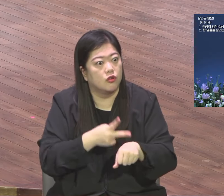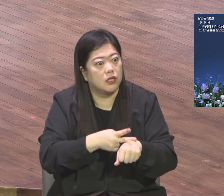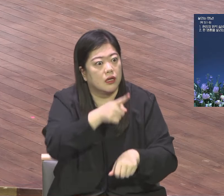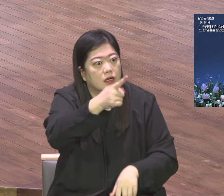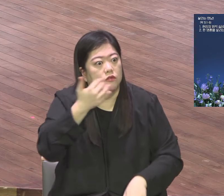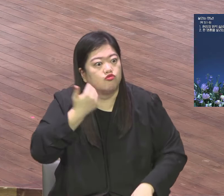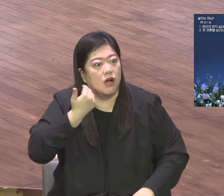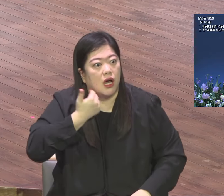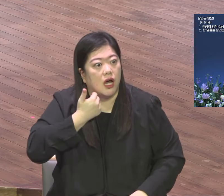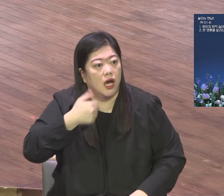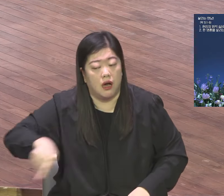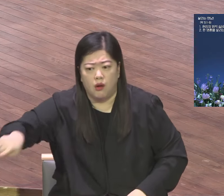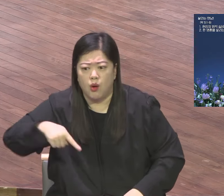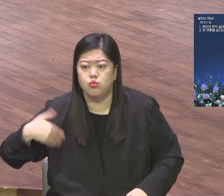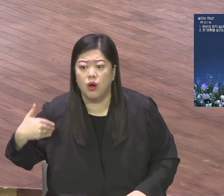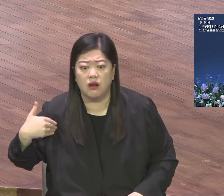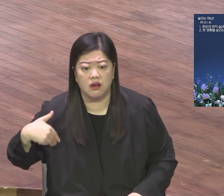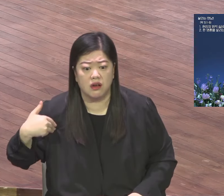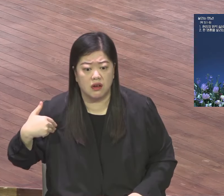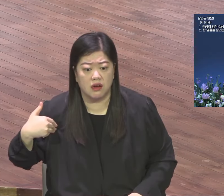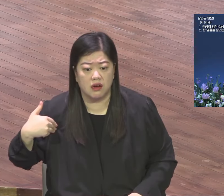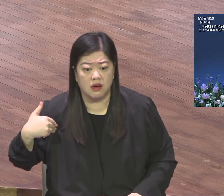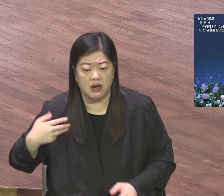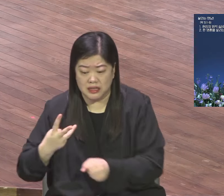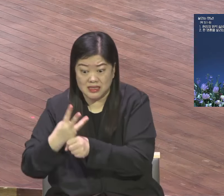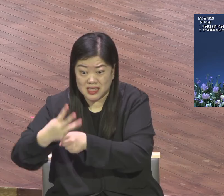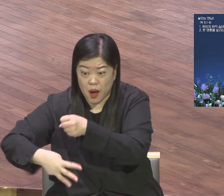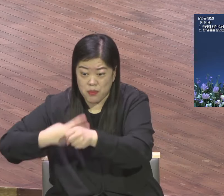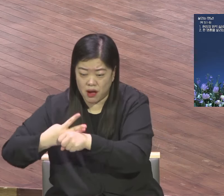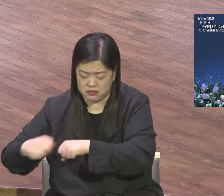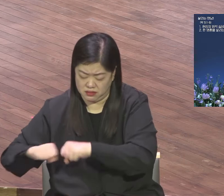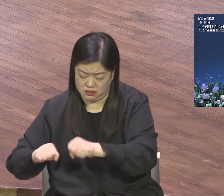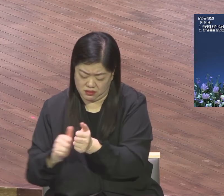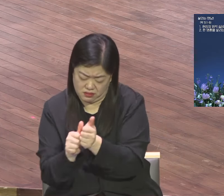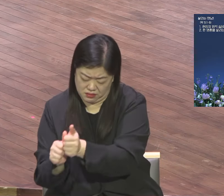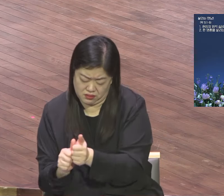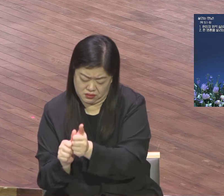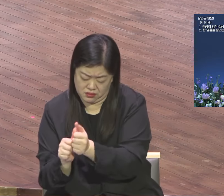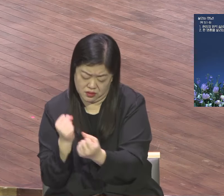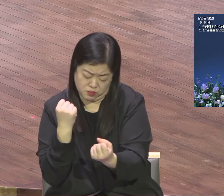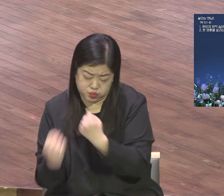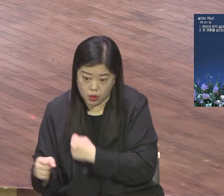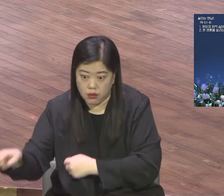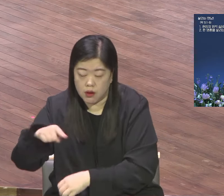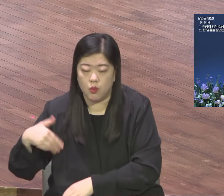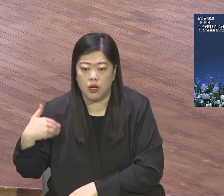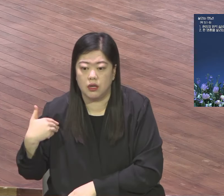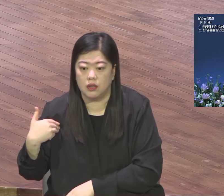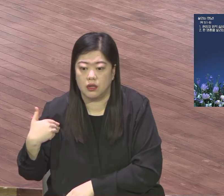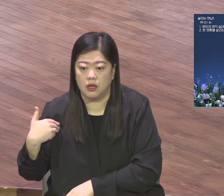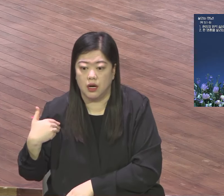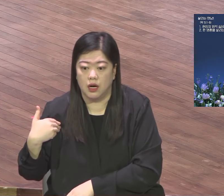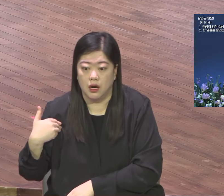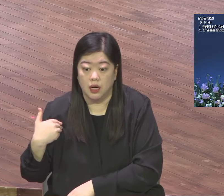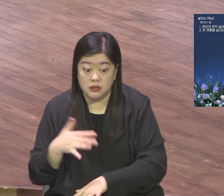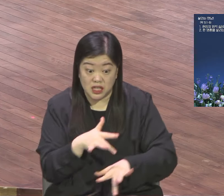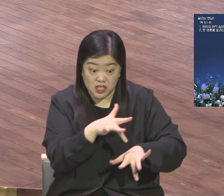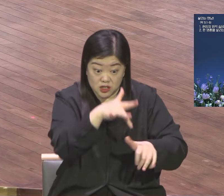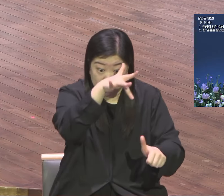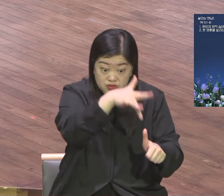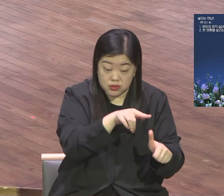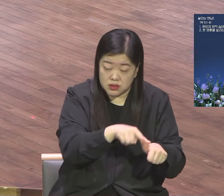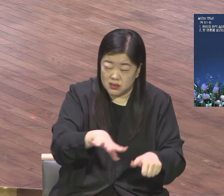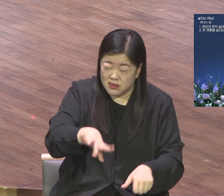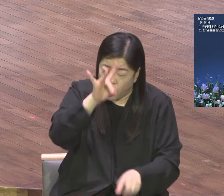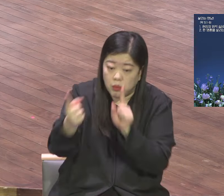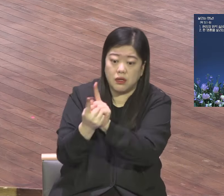귀신같이 예수님이 누우신 걸 알아맞추고 있잖아요. 지금. 그런데 본문을 통해 잘 봐야 될